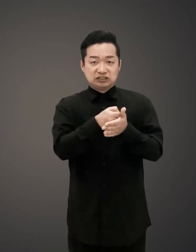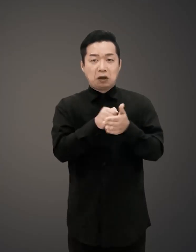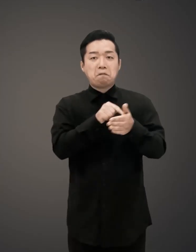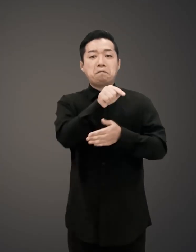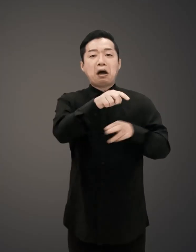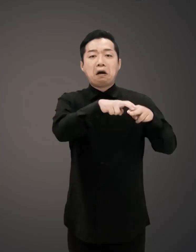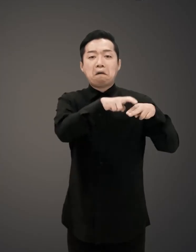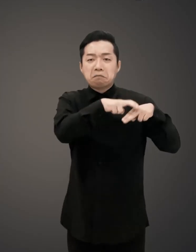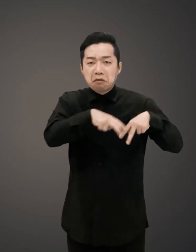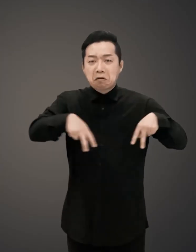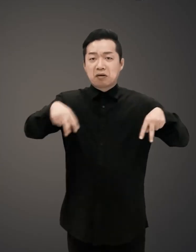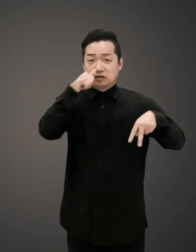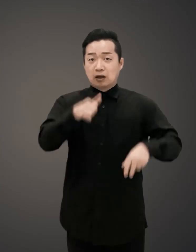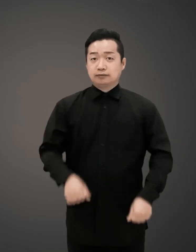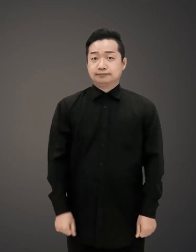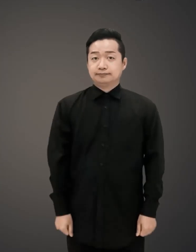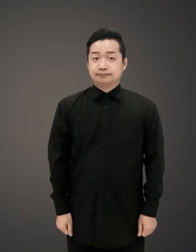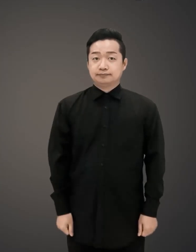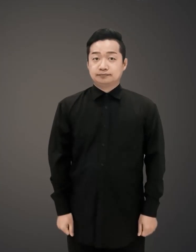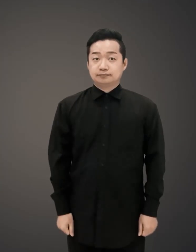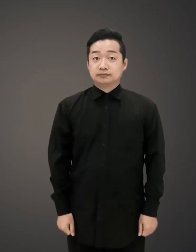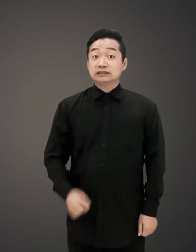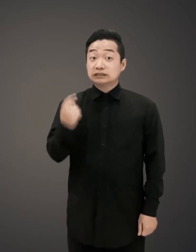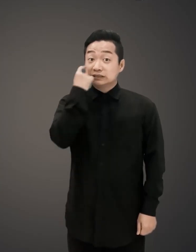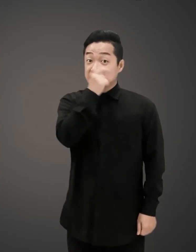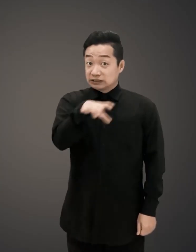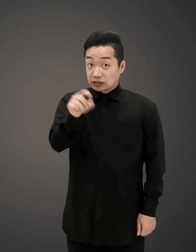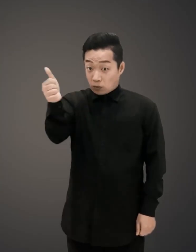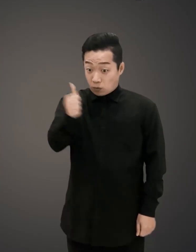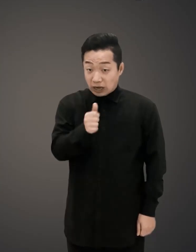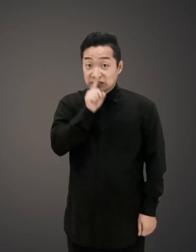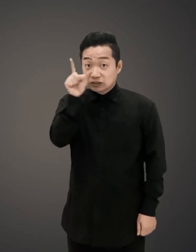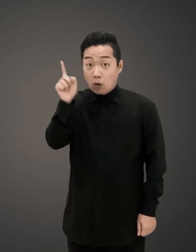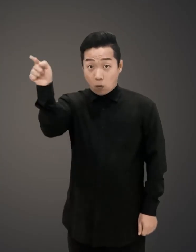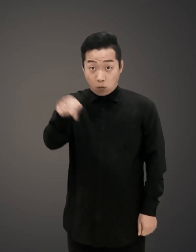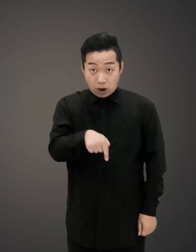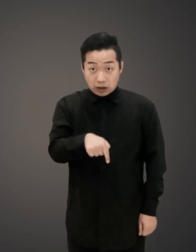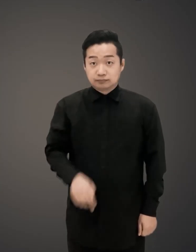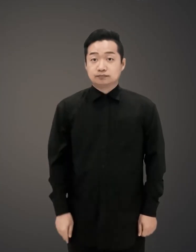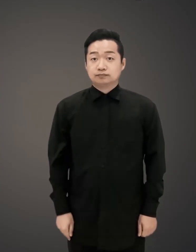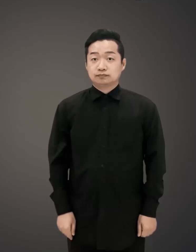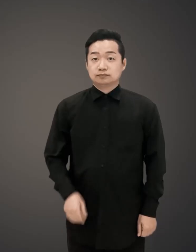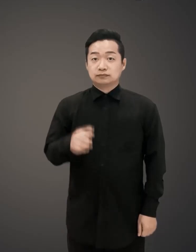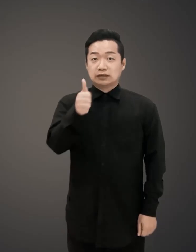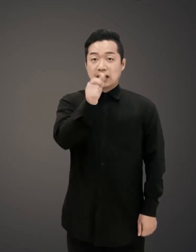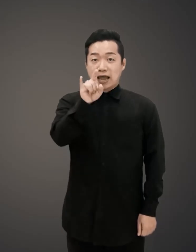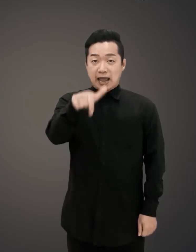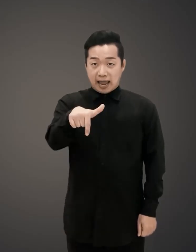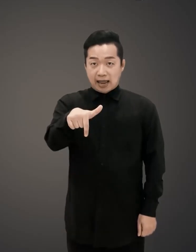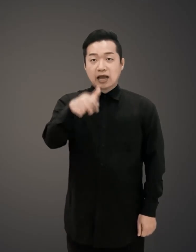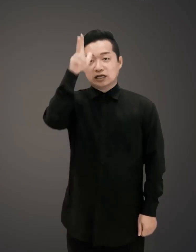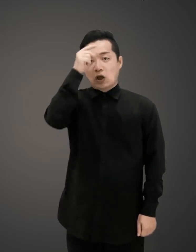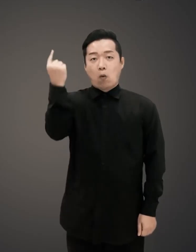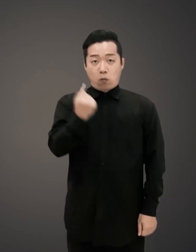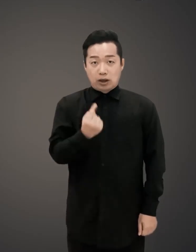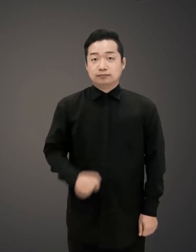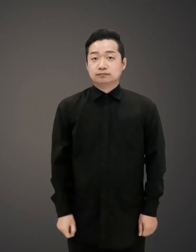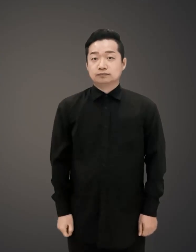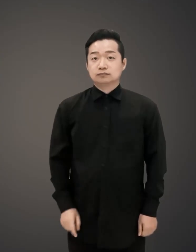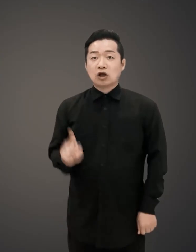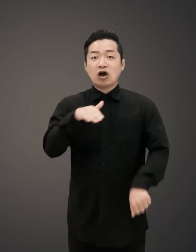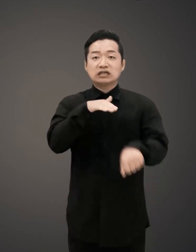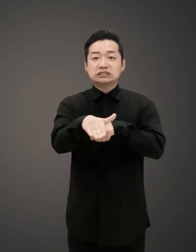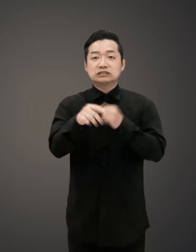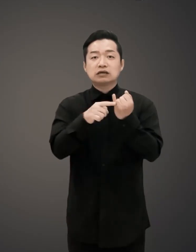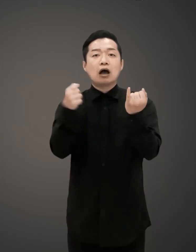흑인들의 지정 발코니석에 있었다. 첫 증인으로 신고를 받아 출동했던 헥테이트 보안관이 나왔다.